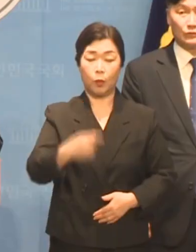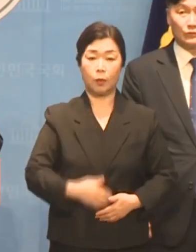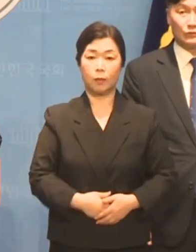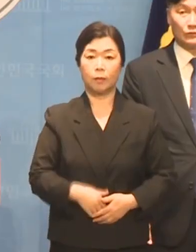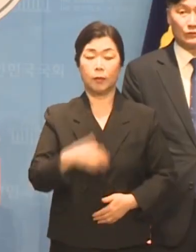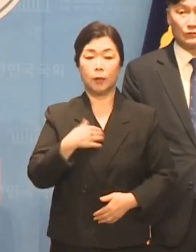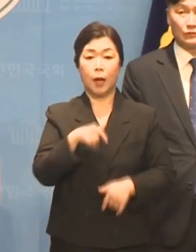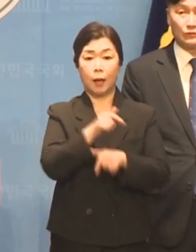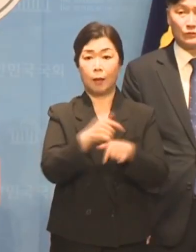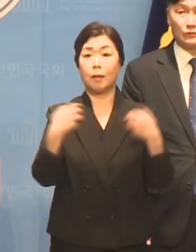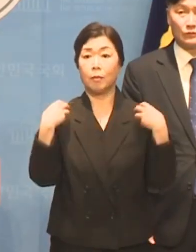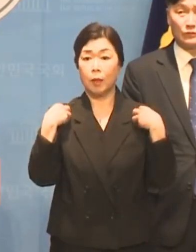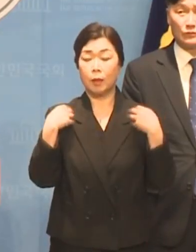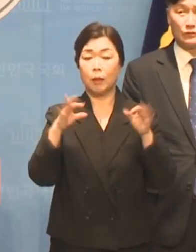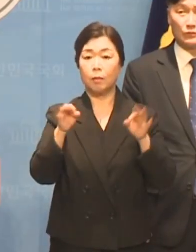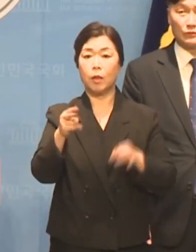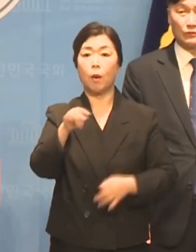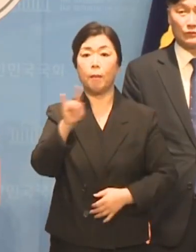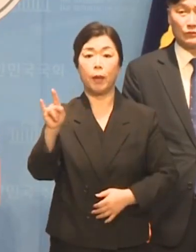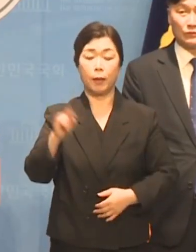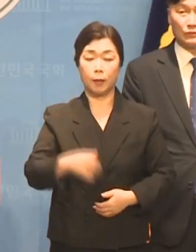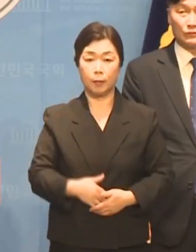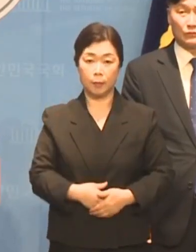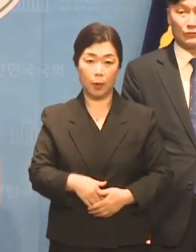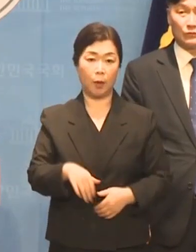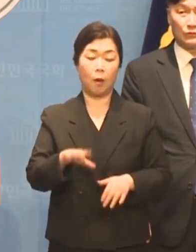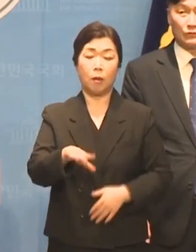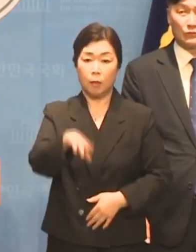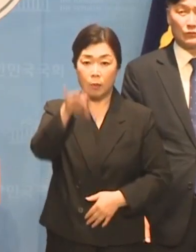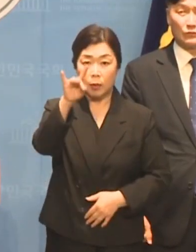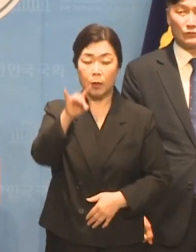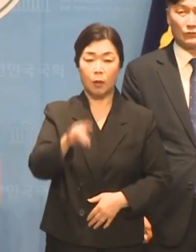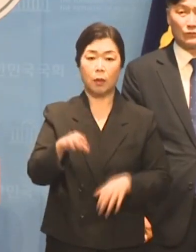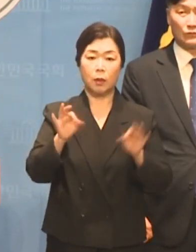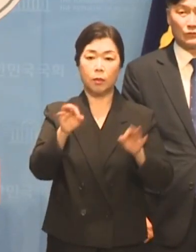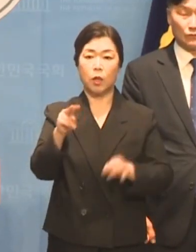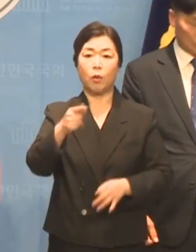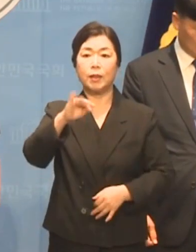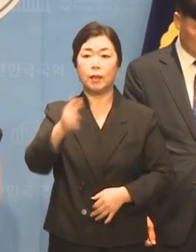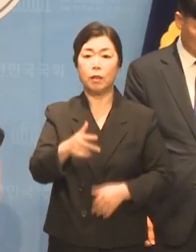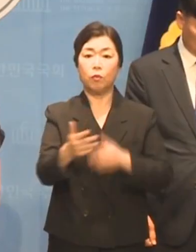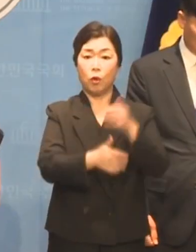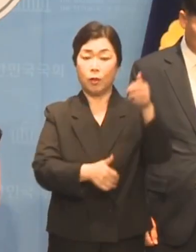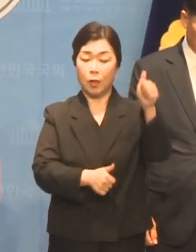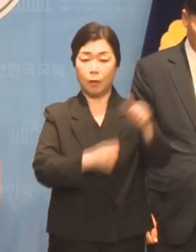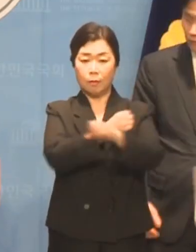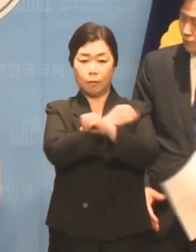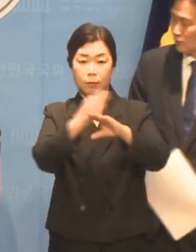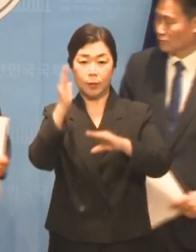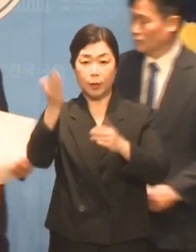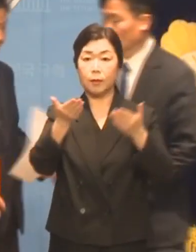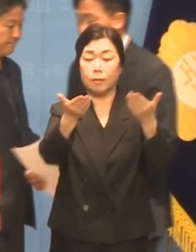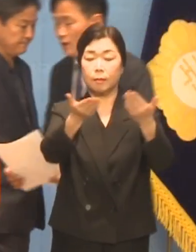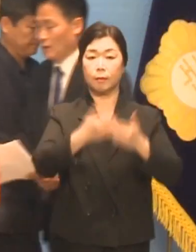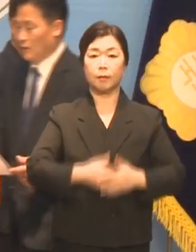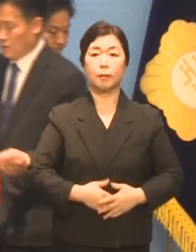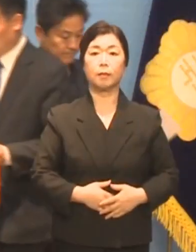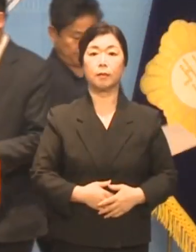저는 간사를 맡고 있는 김영배입니다. 먼저 김영진 위원장님의 모두 말씀이 있겠습니다.